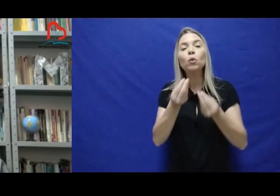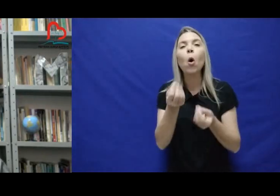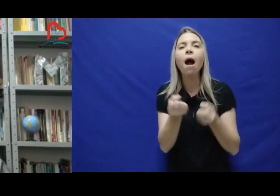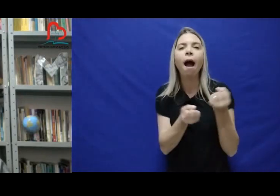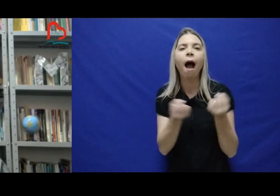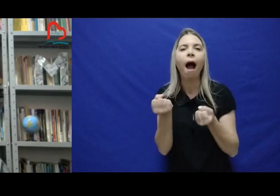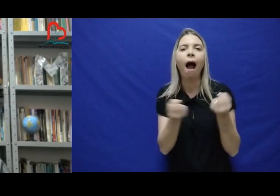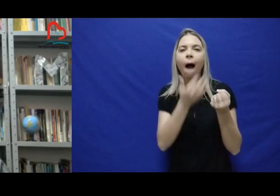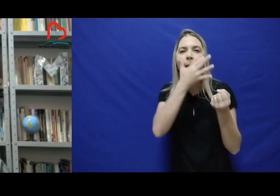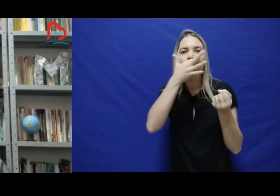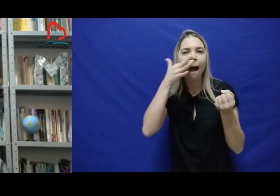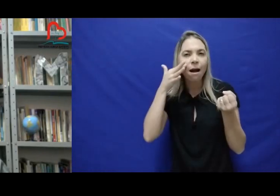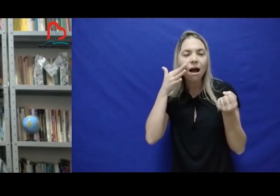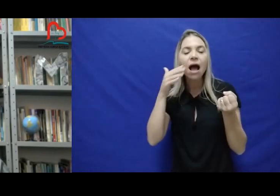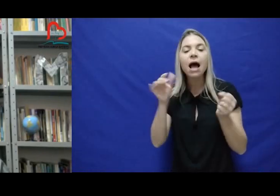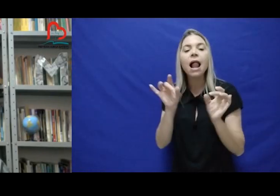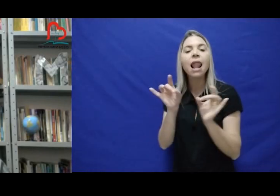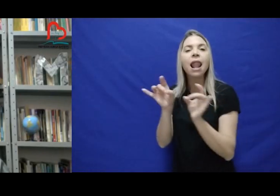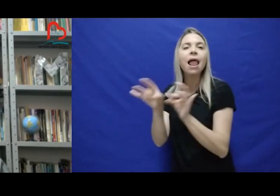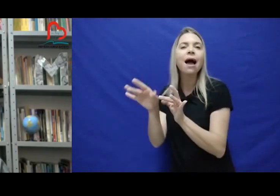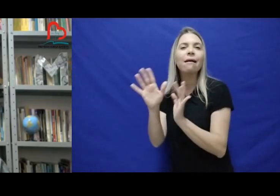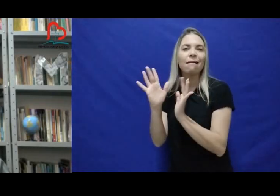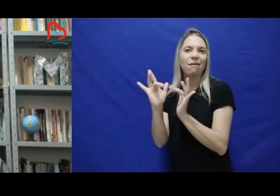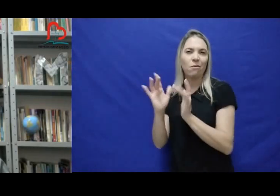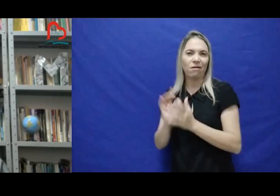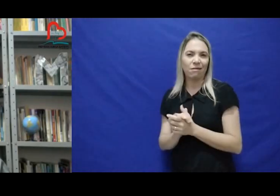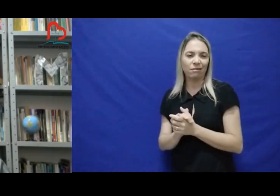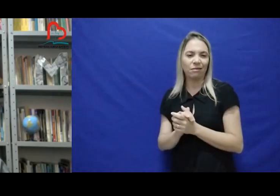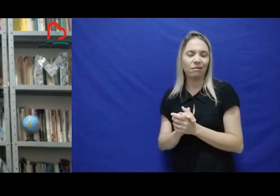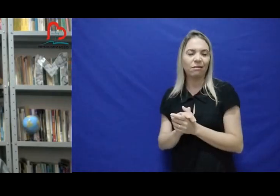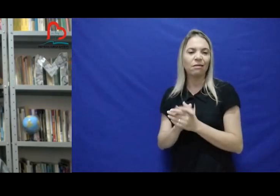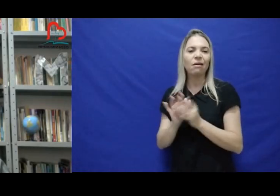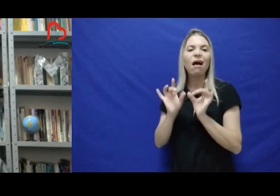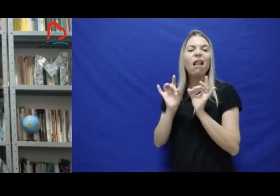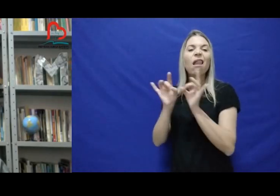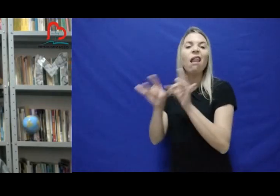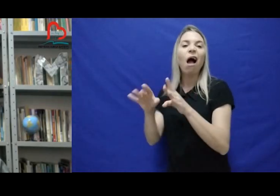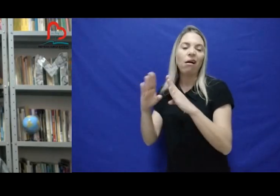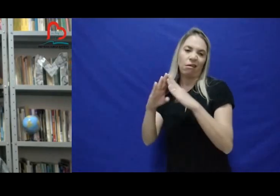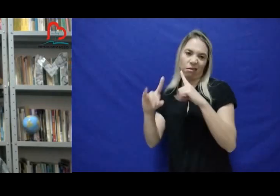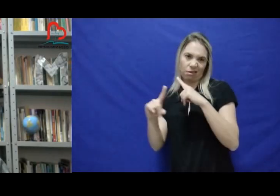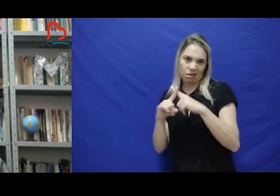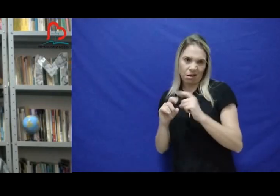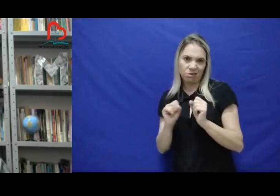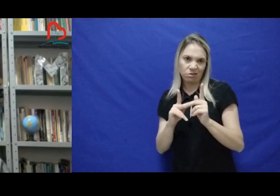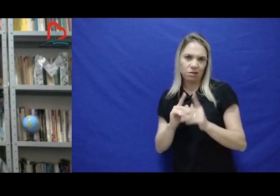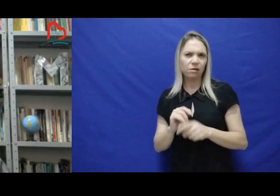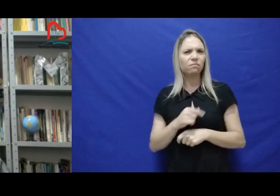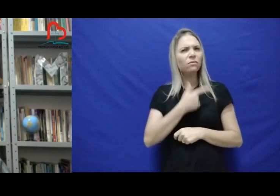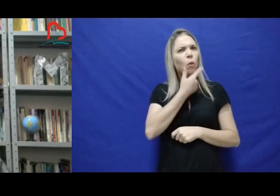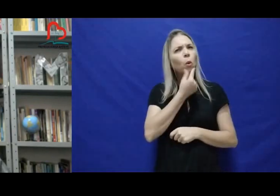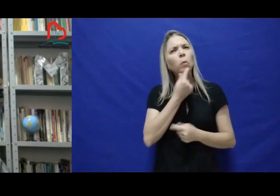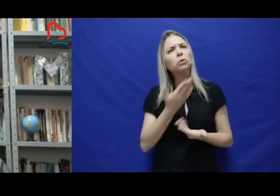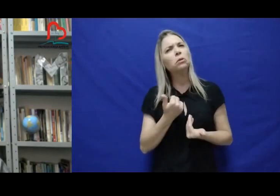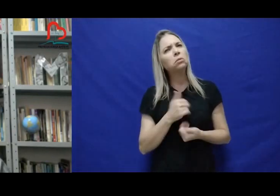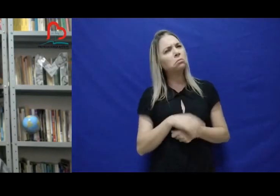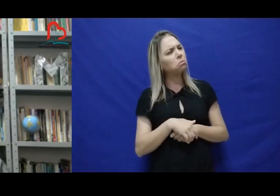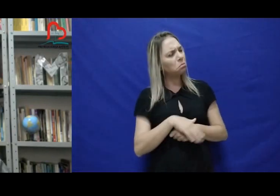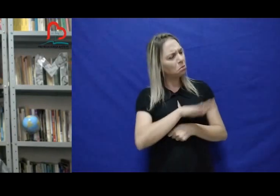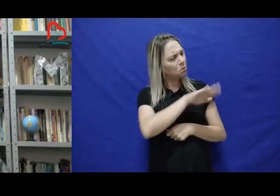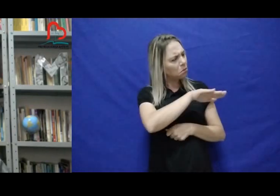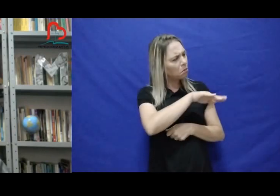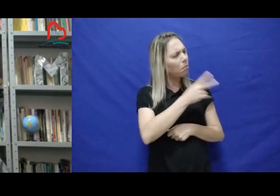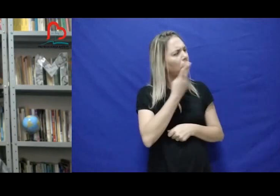sua namorada crente que eu te dou um carro. E aquele jovem que demonstrava fidelidade nos cultos, alegria